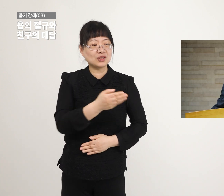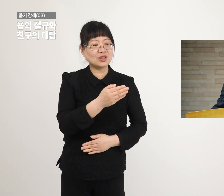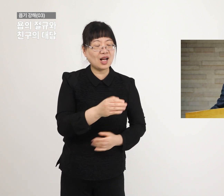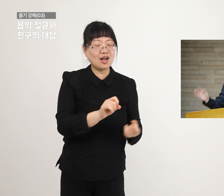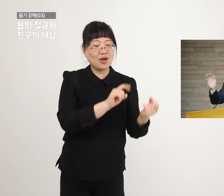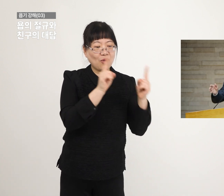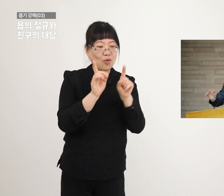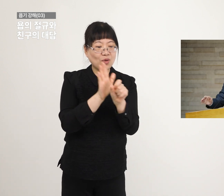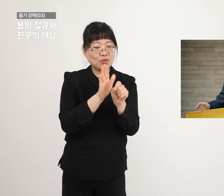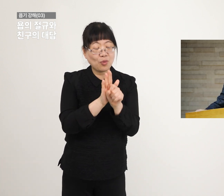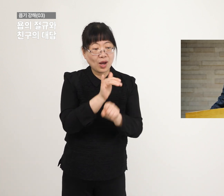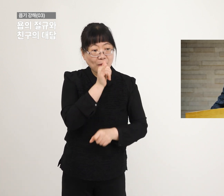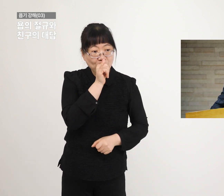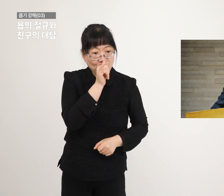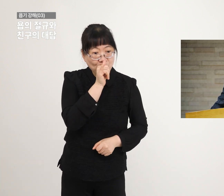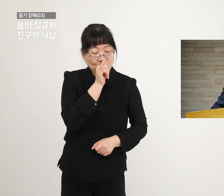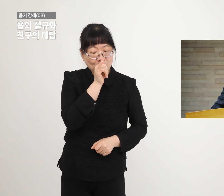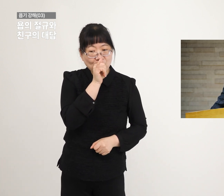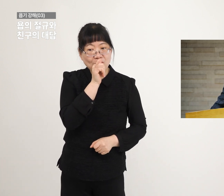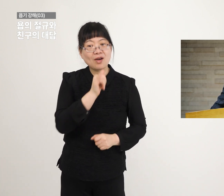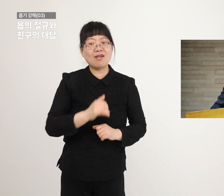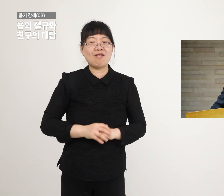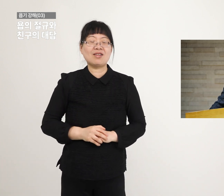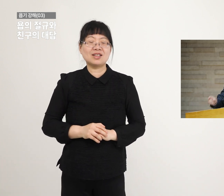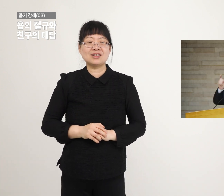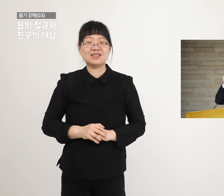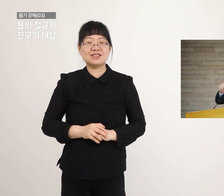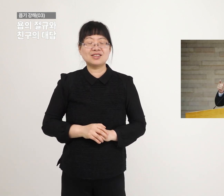하고 위로도 한 사람이